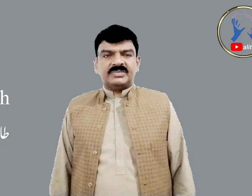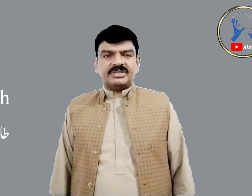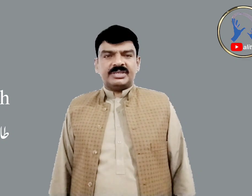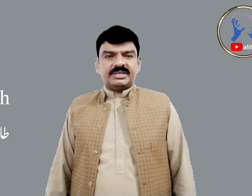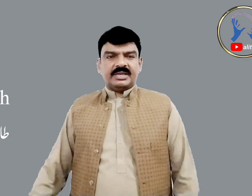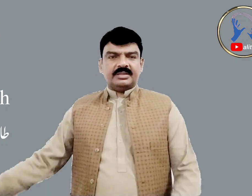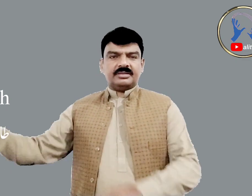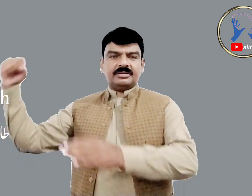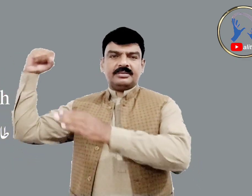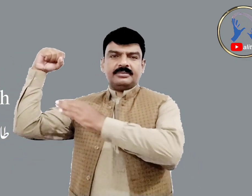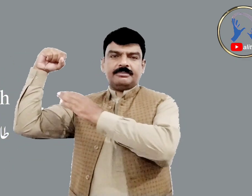स्ट्रेंथ